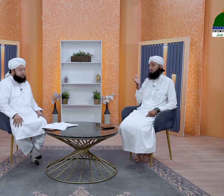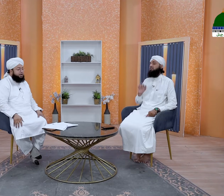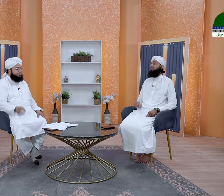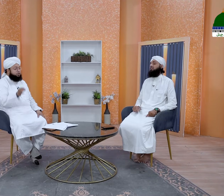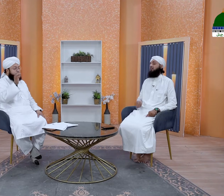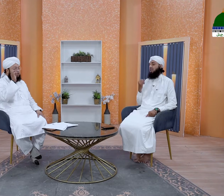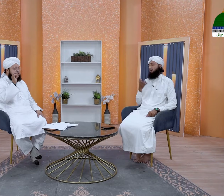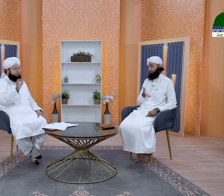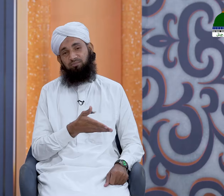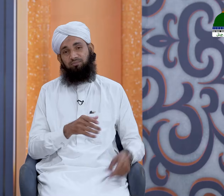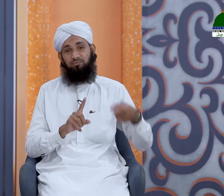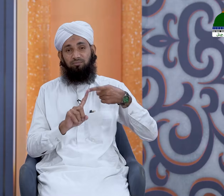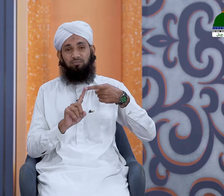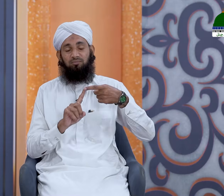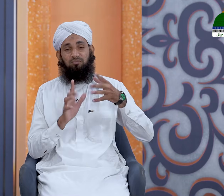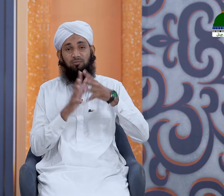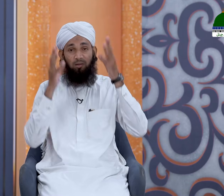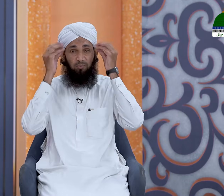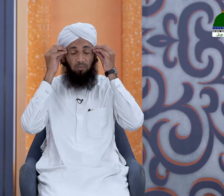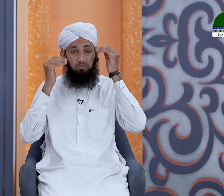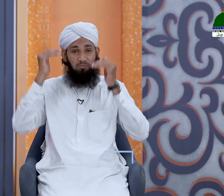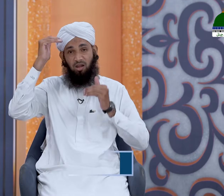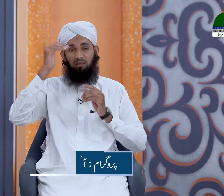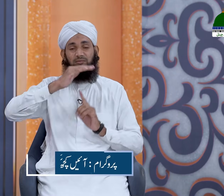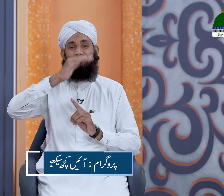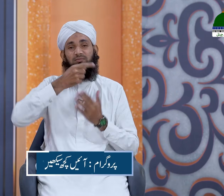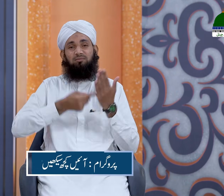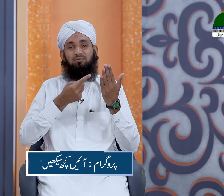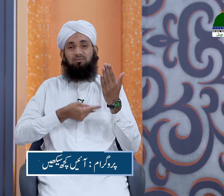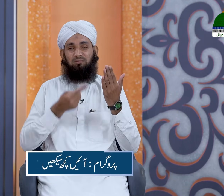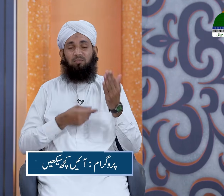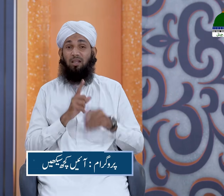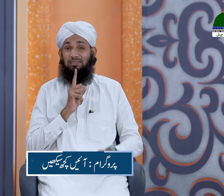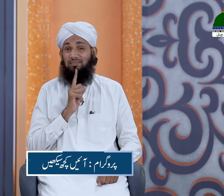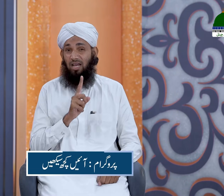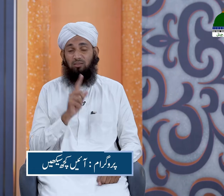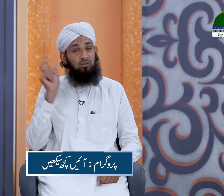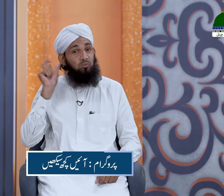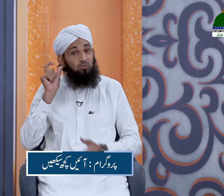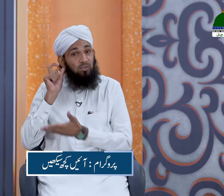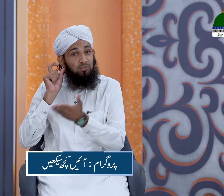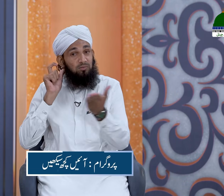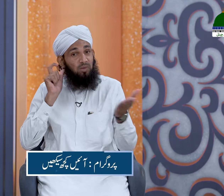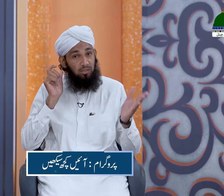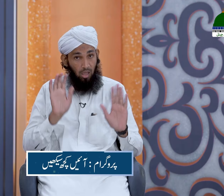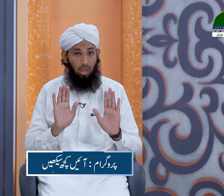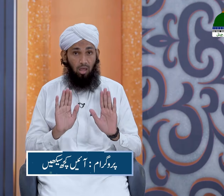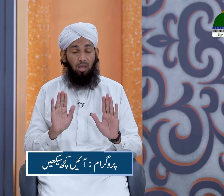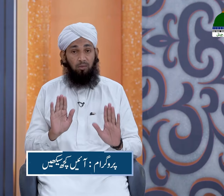الشریعہ بدر الطریقہ مفتی امجد علی اعظمی رحمۃ اللہ تعالی علیہ لکھتے ہیں کہ بے شک مسلمان پر بدگمانی حرام